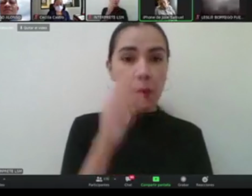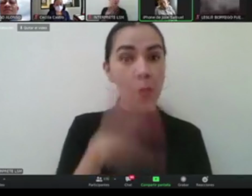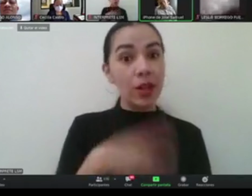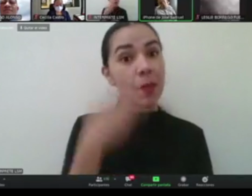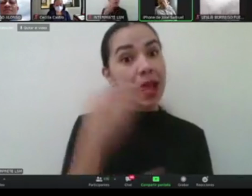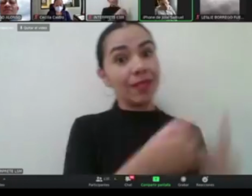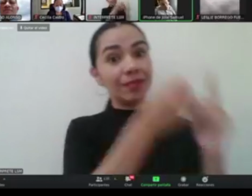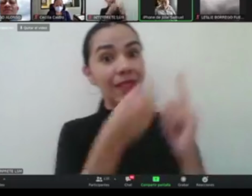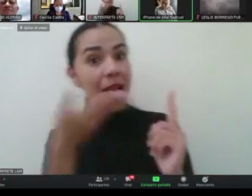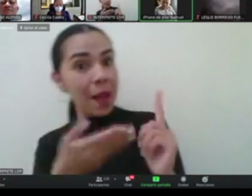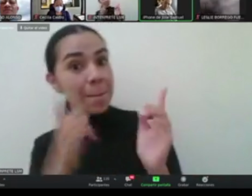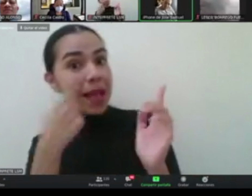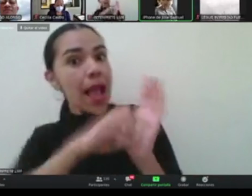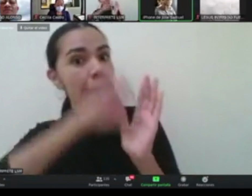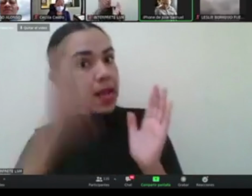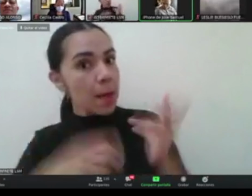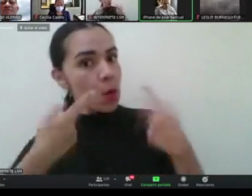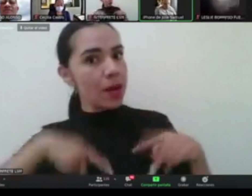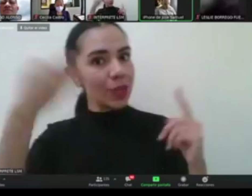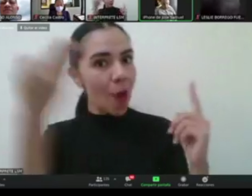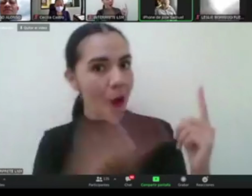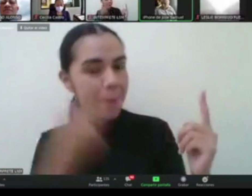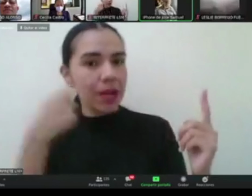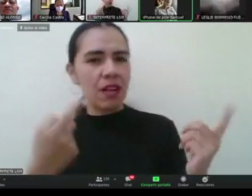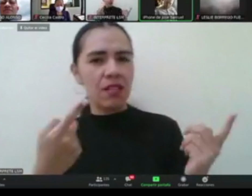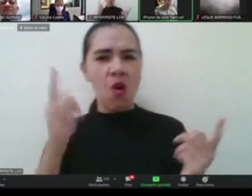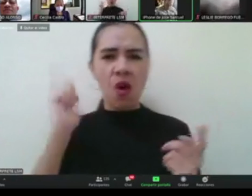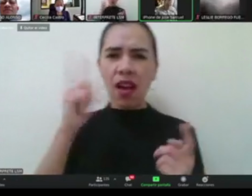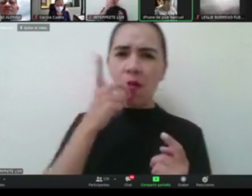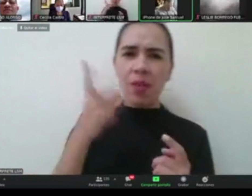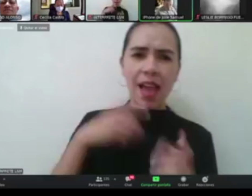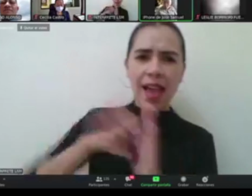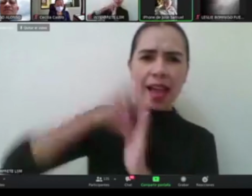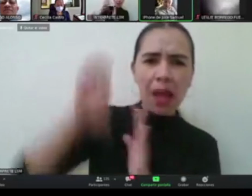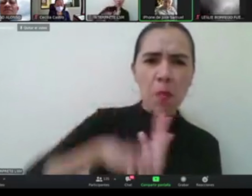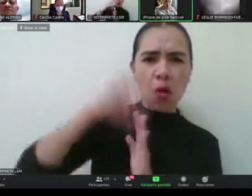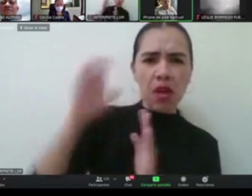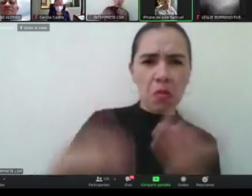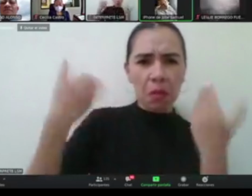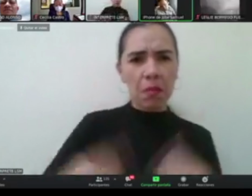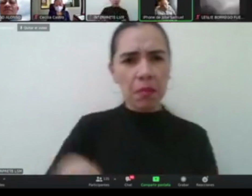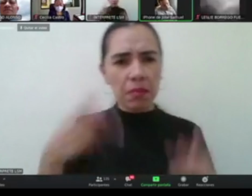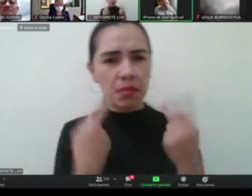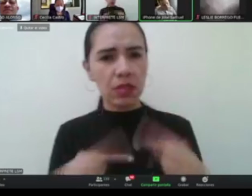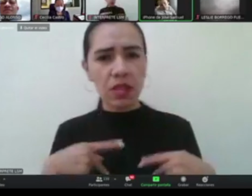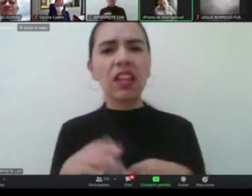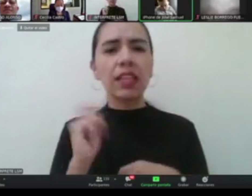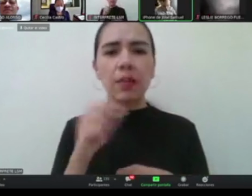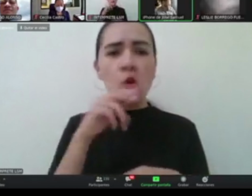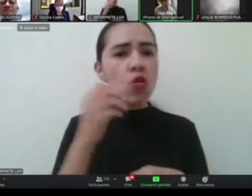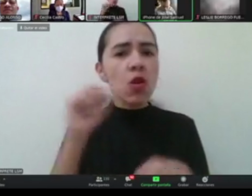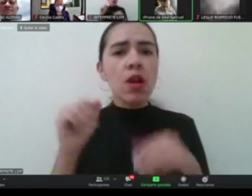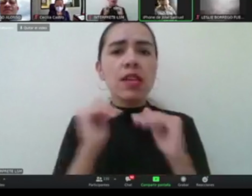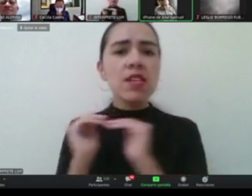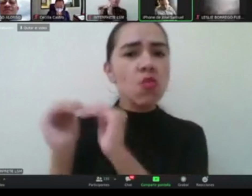y qué bueno sería que no fuéramos ejemplo. Qué bueno sería que todos tuvieran la misma oportunidad y que todos